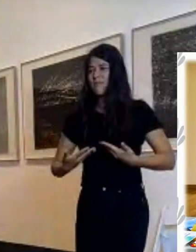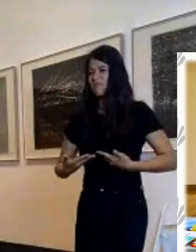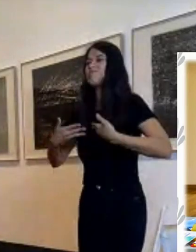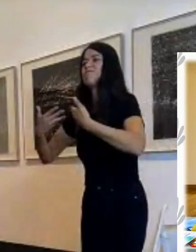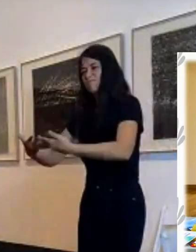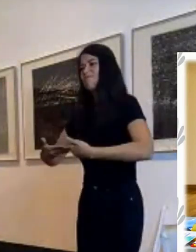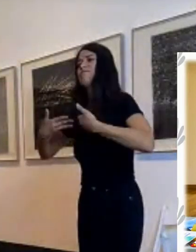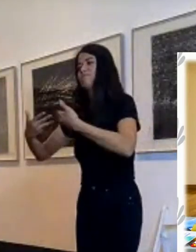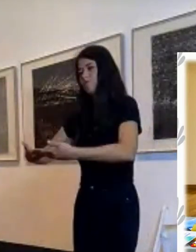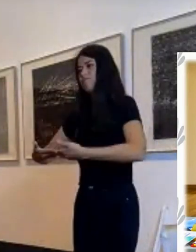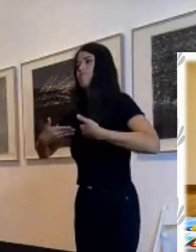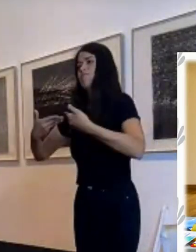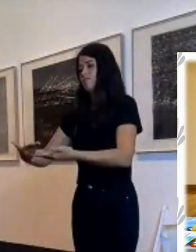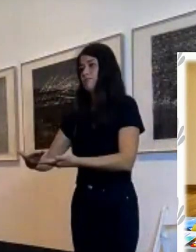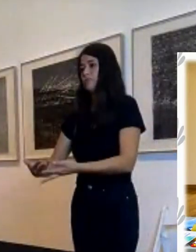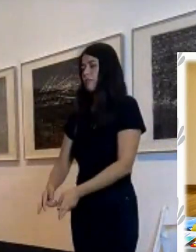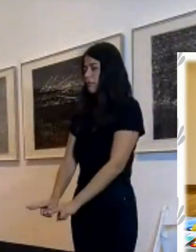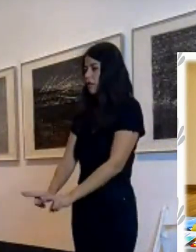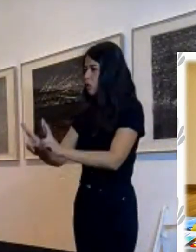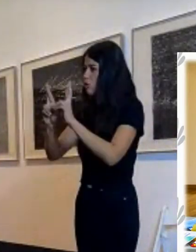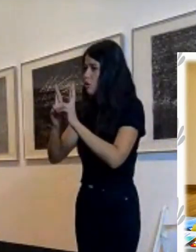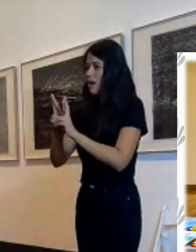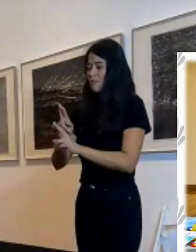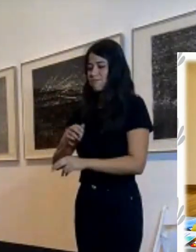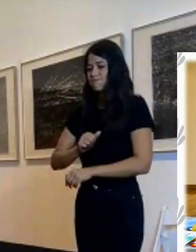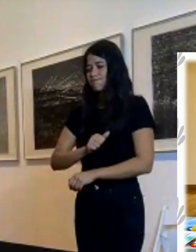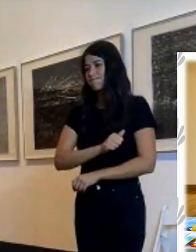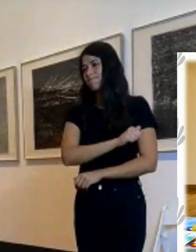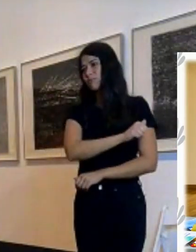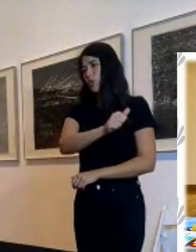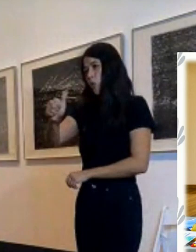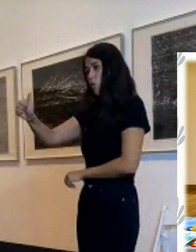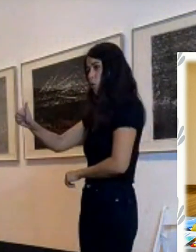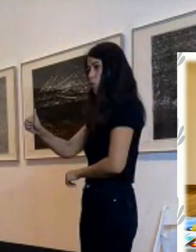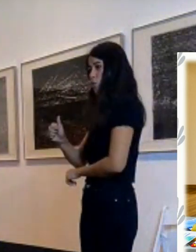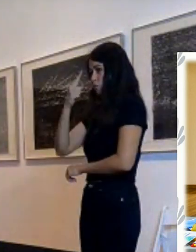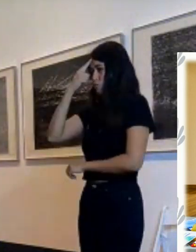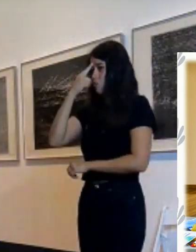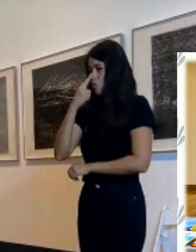Ojalá que todos los museos puedan hacer de esta parte